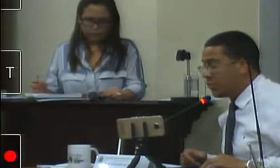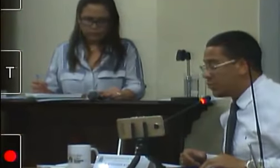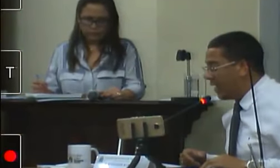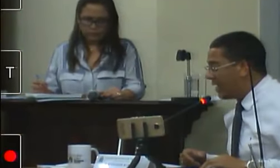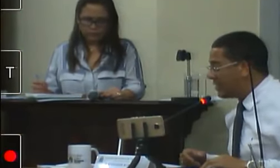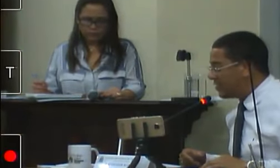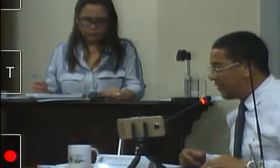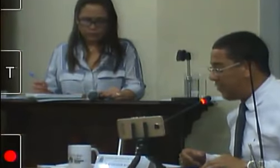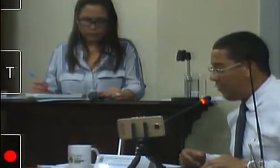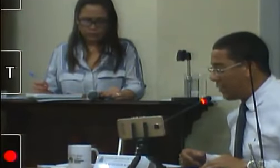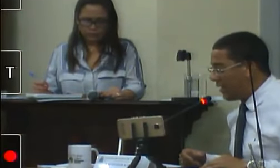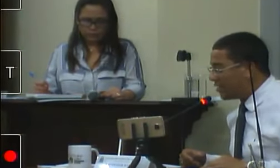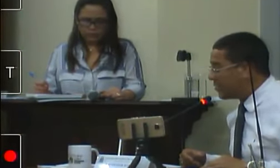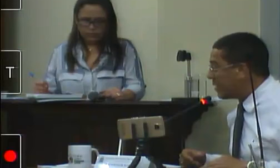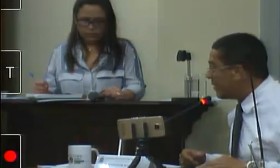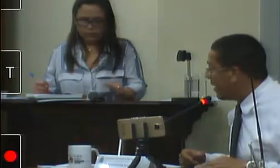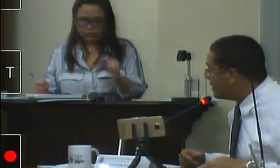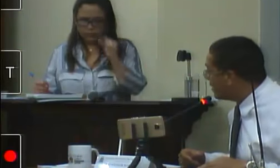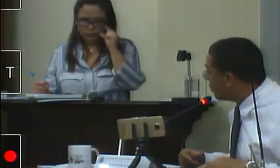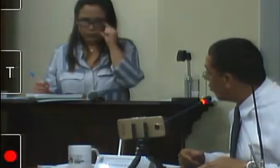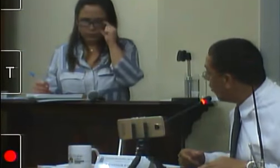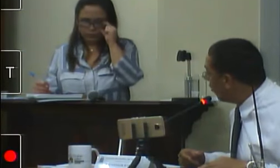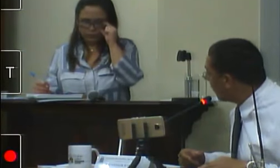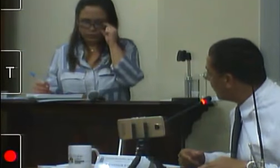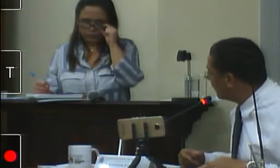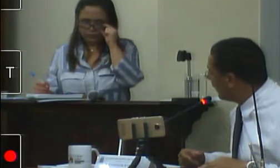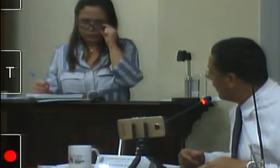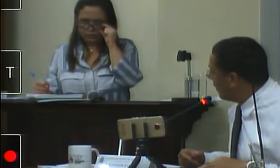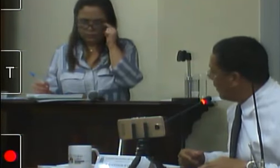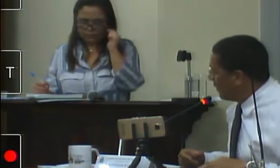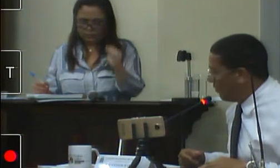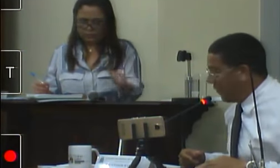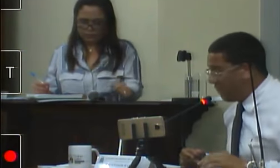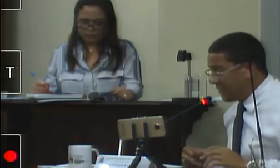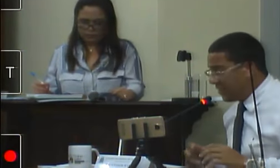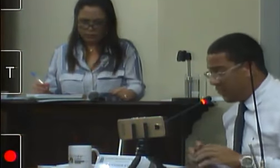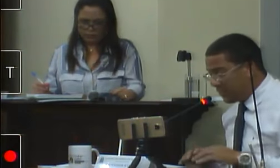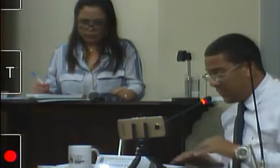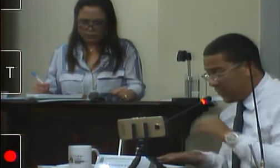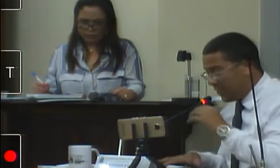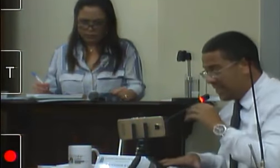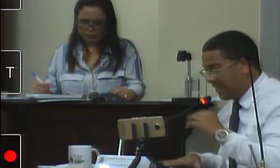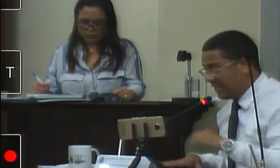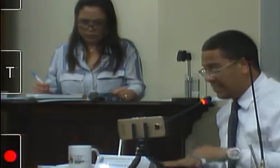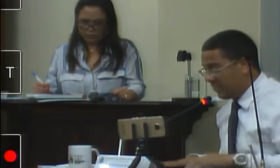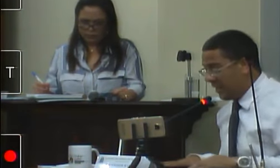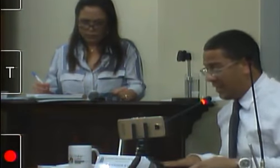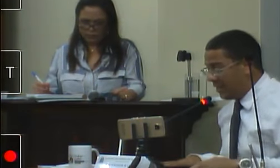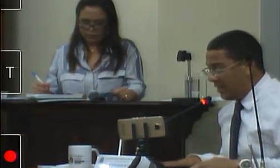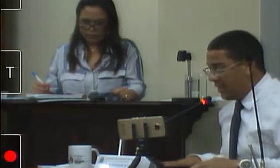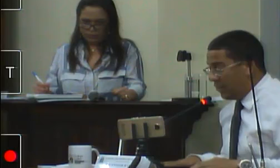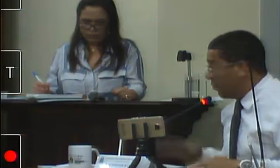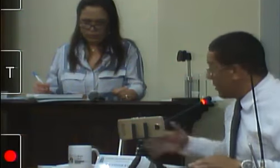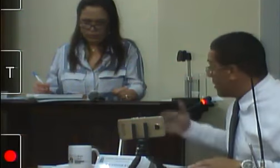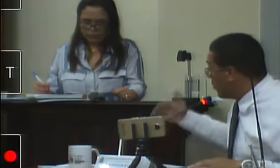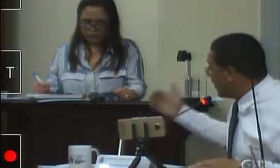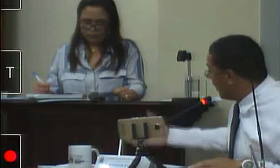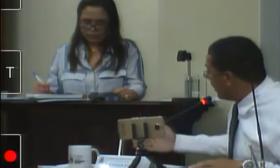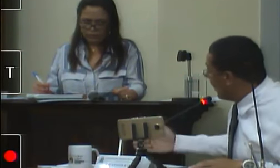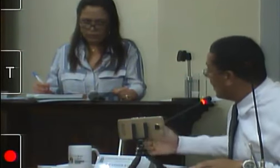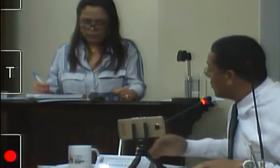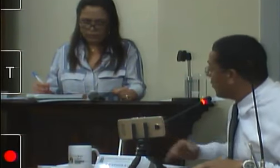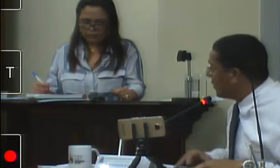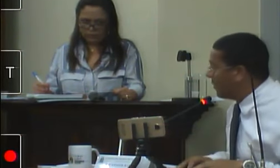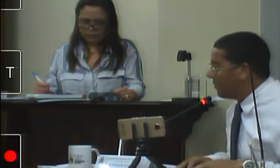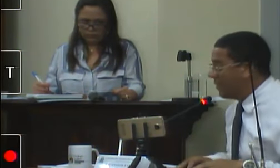estando no outro lado, a gente vê como que a responsabilidade de ser gestor público. E eu venho fazer algumas perguntas, secretária Soraya, e muitas das senhoras já